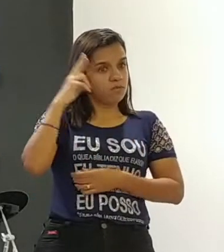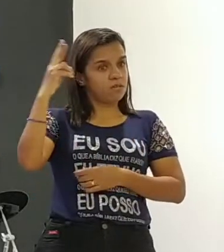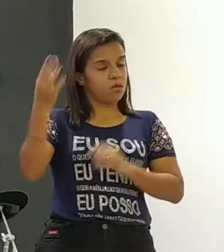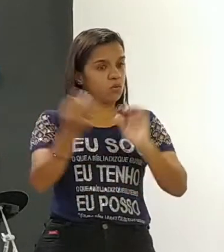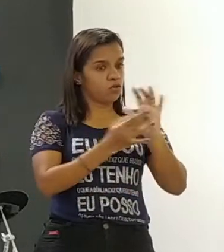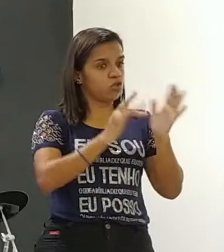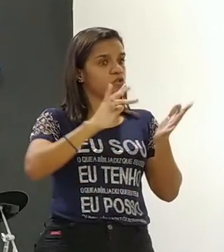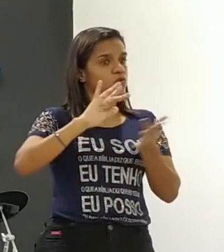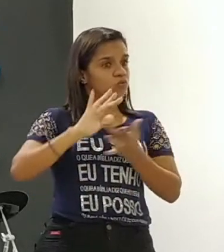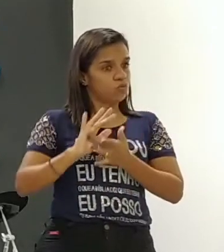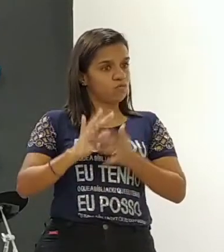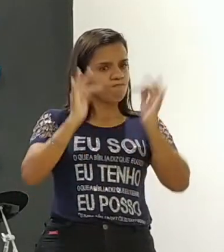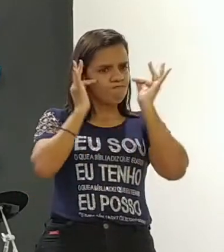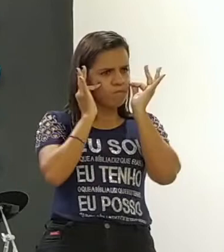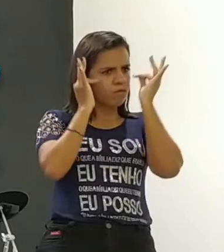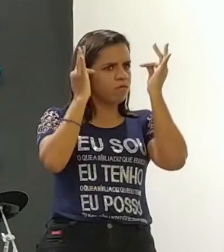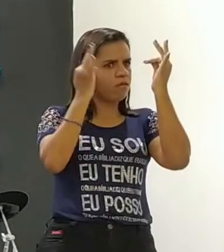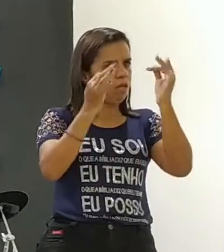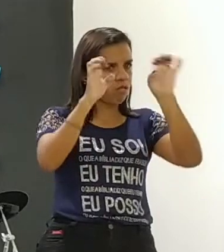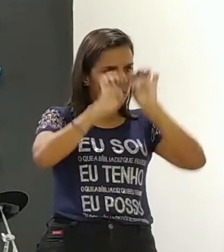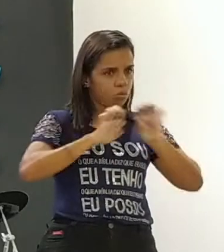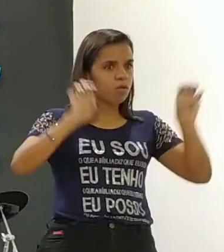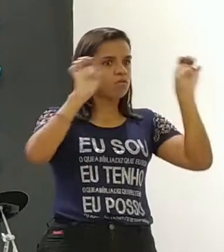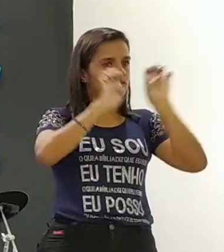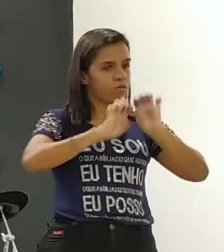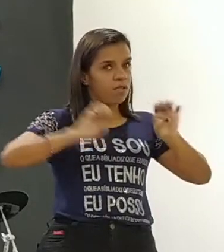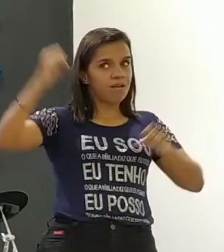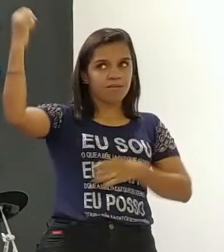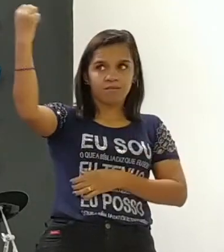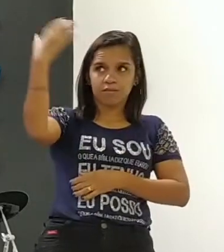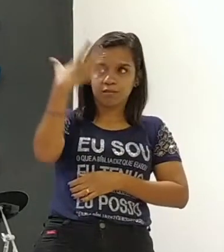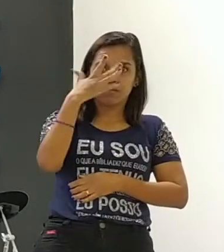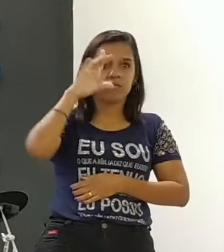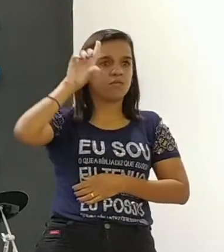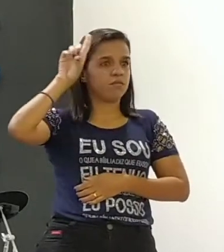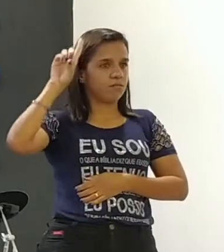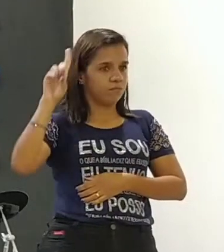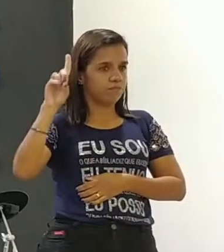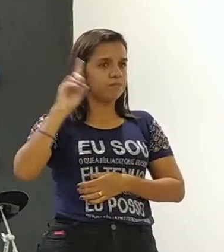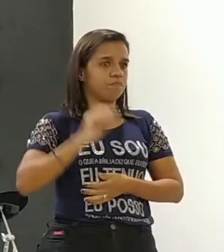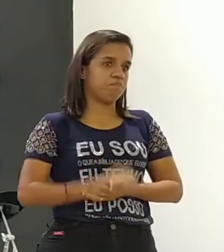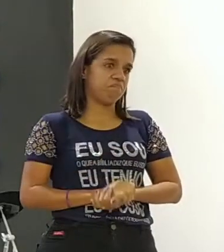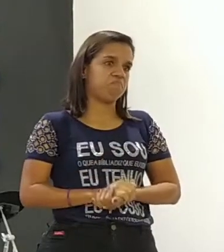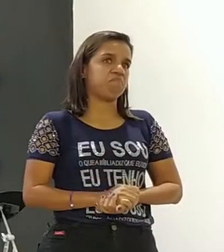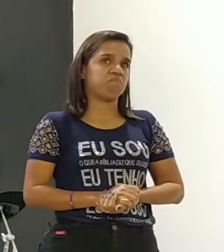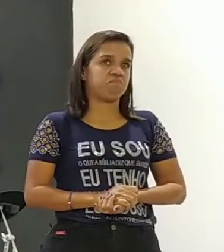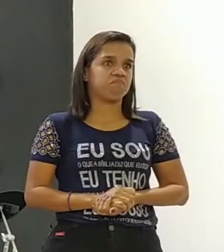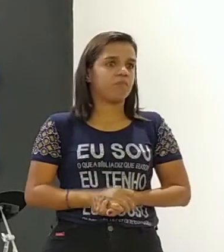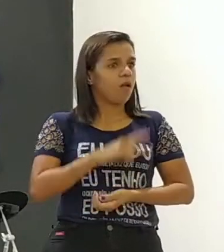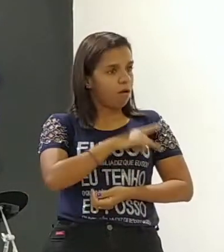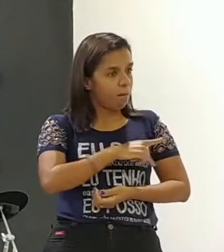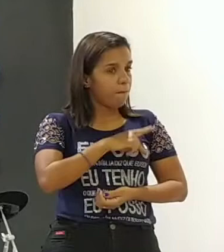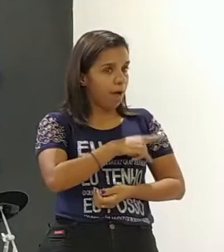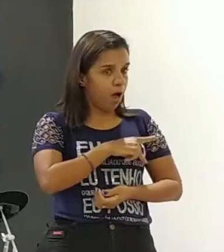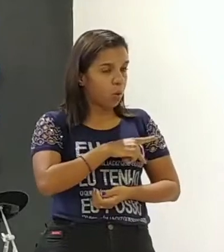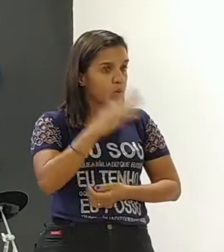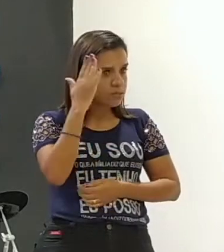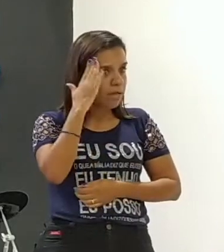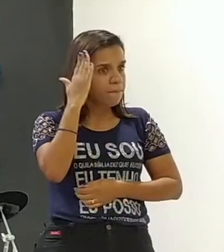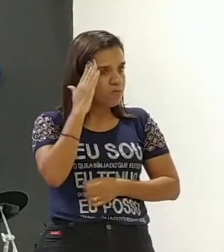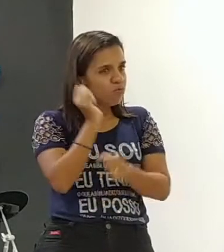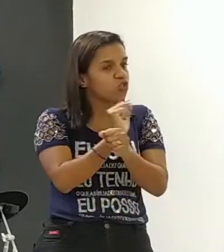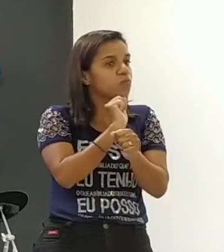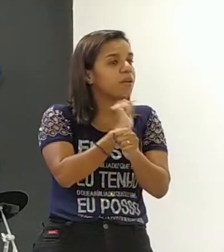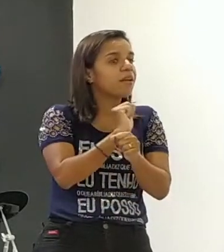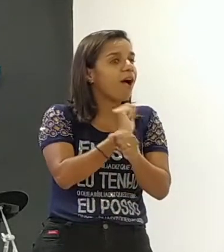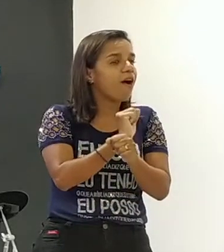para dar testemunho do Evangelho da graça de Deus. Paulo sabia que o que esperava ele